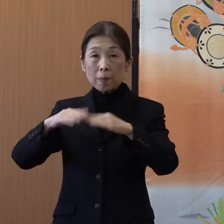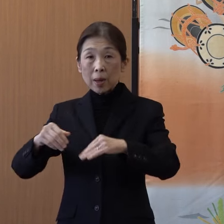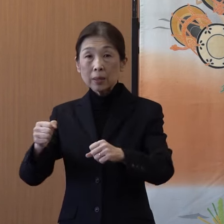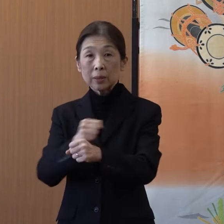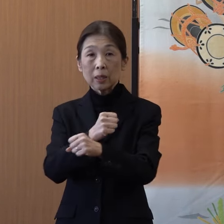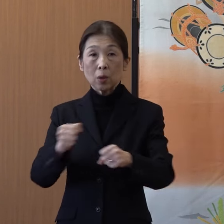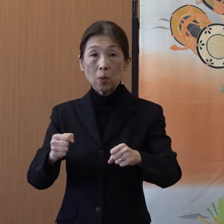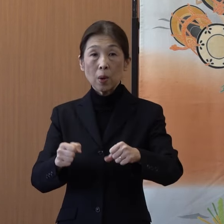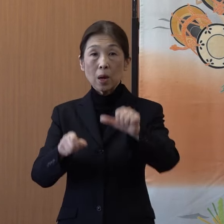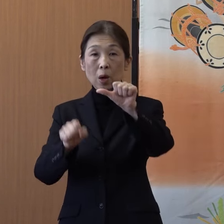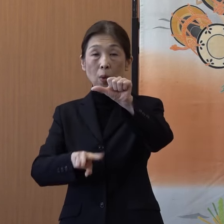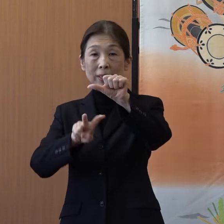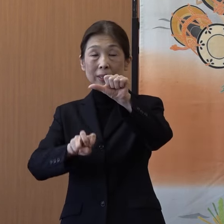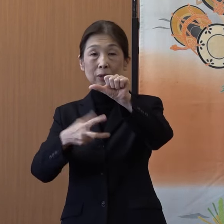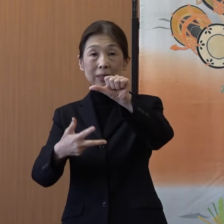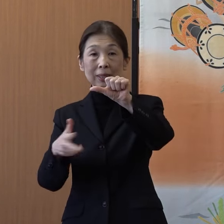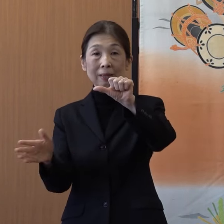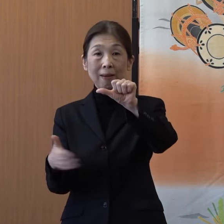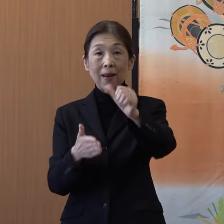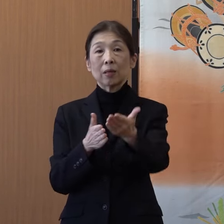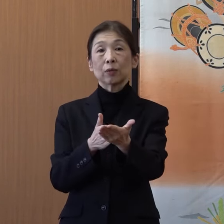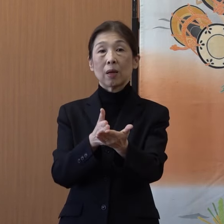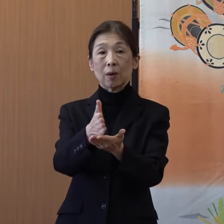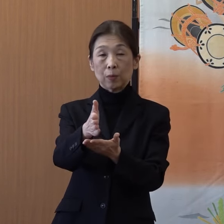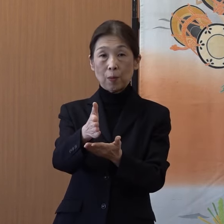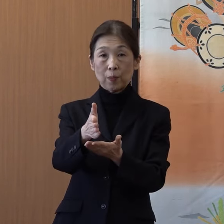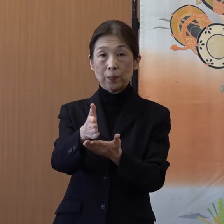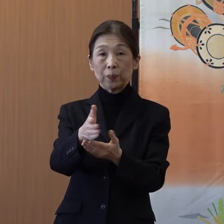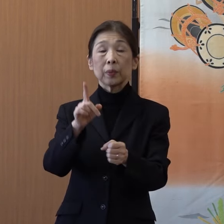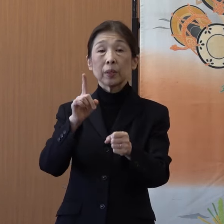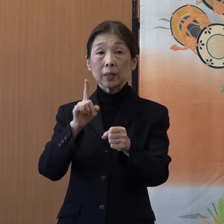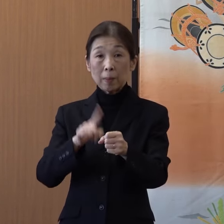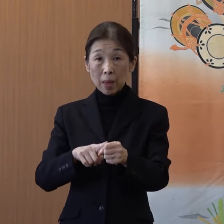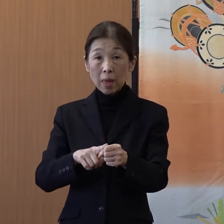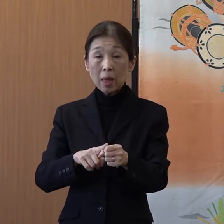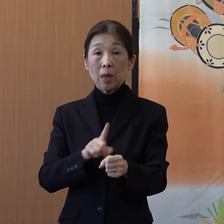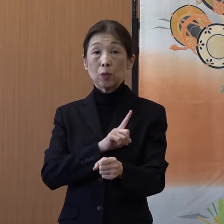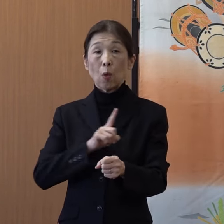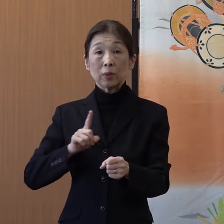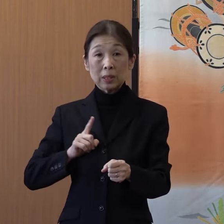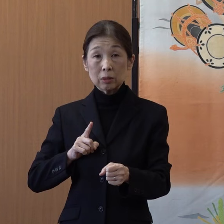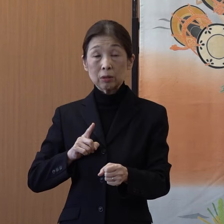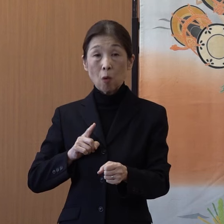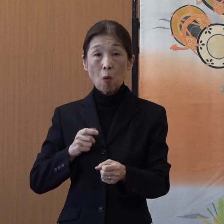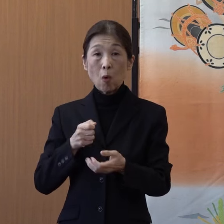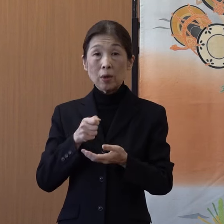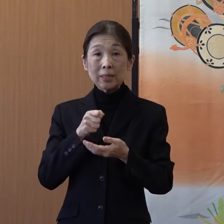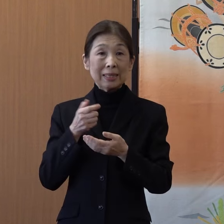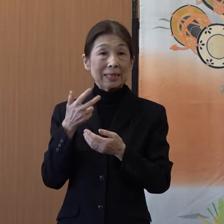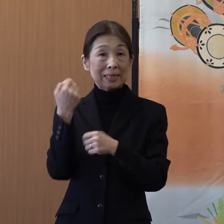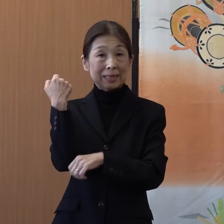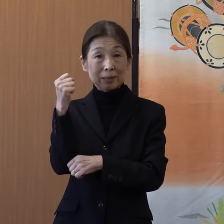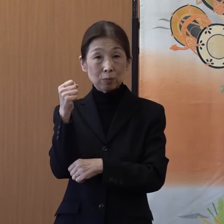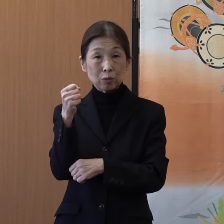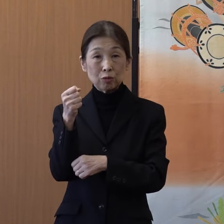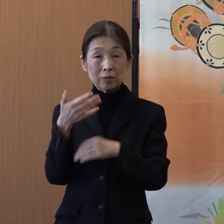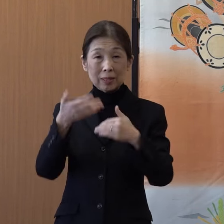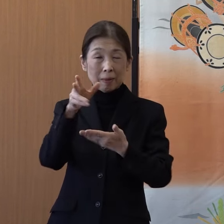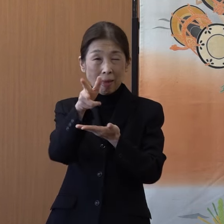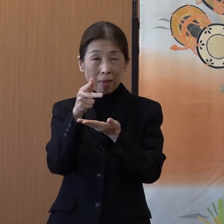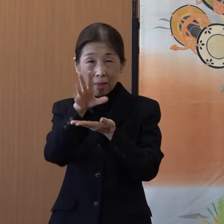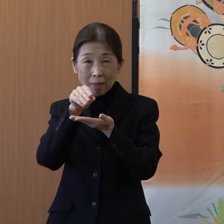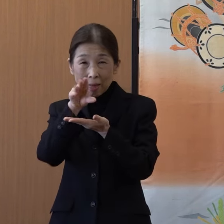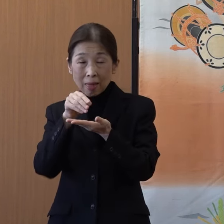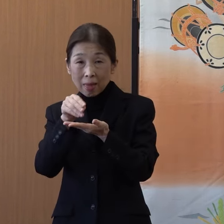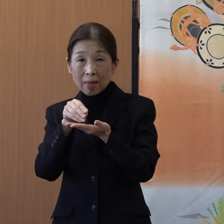5月27日から開始をいたします。なお、当日の取材は、ご本人との関係もござい